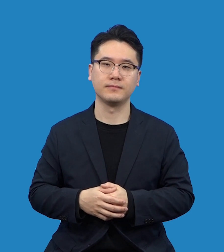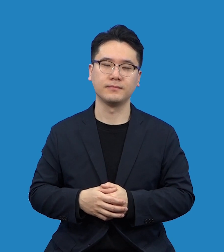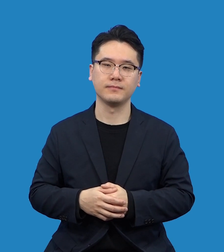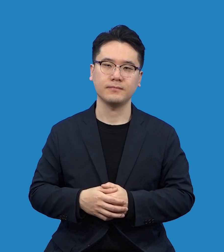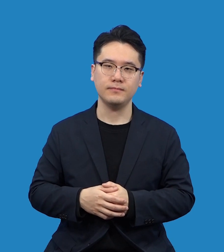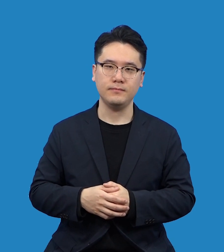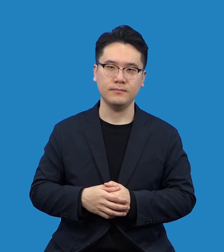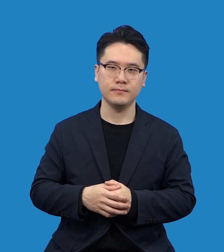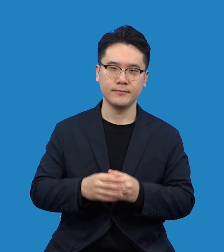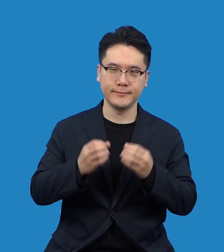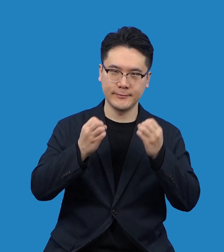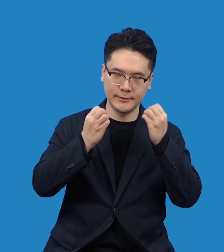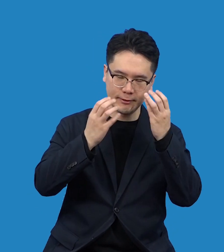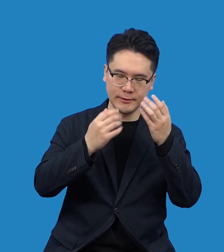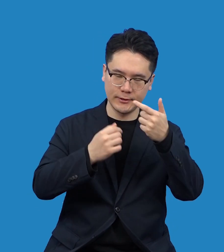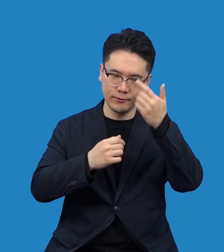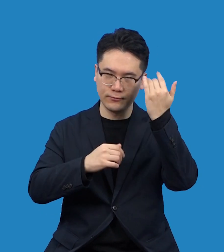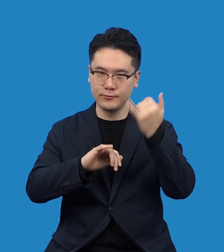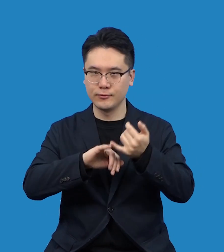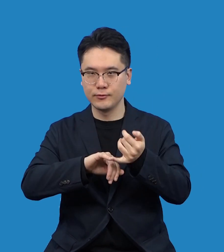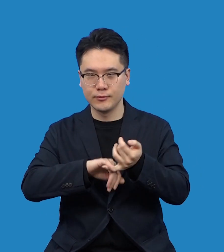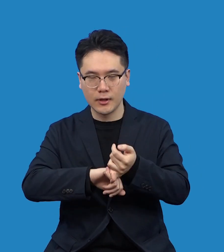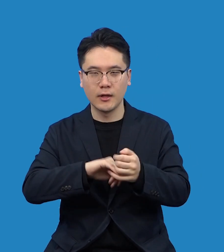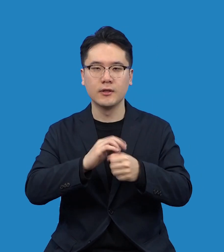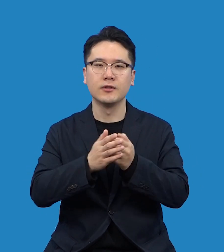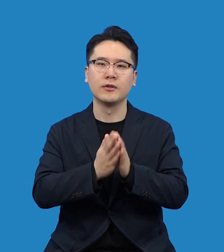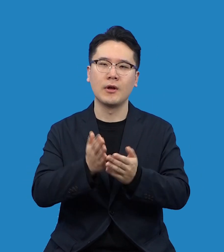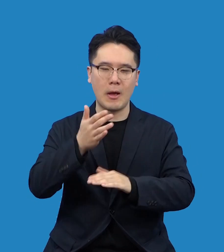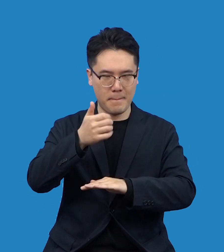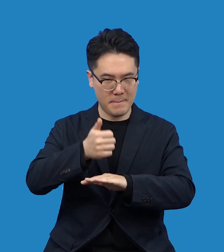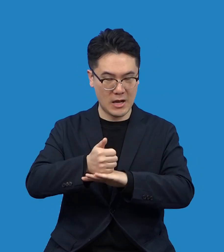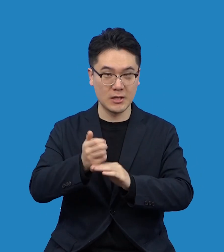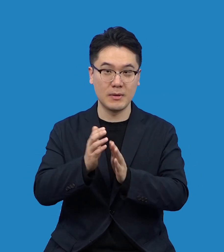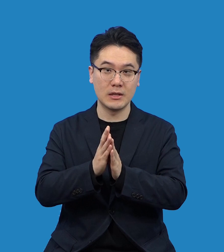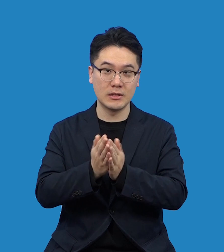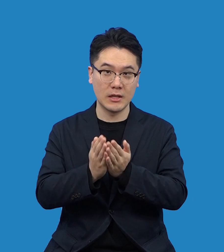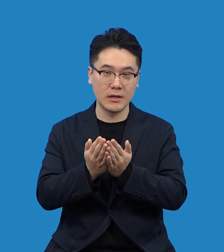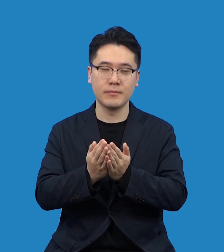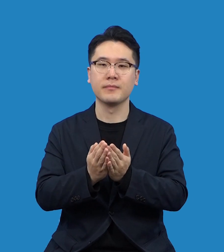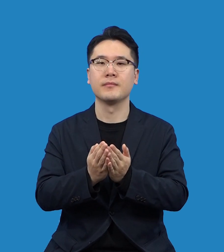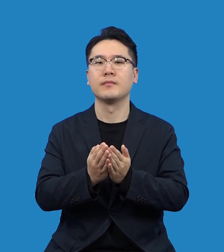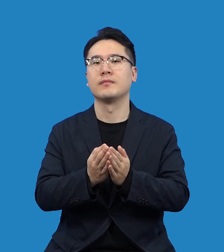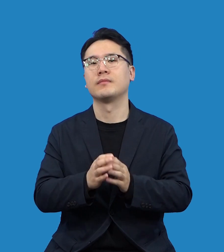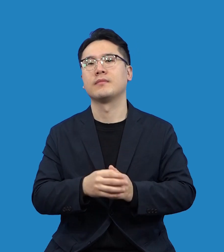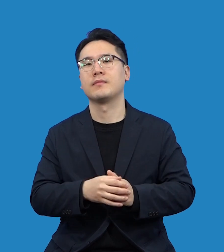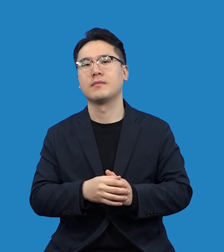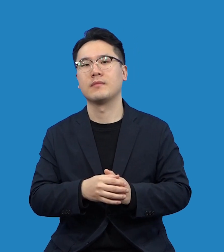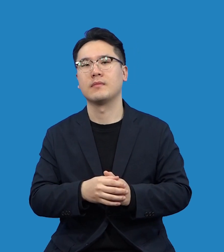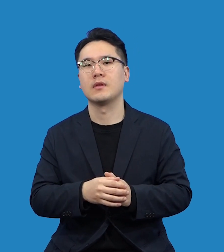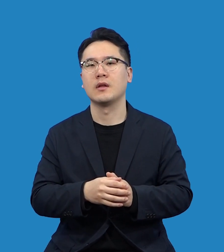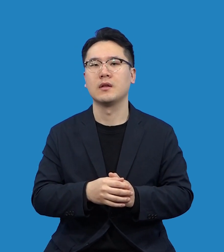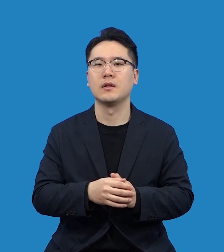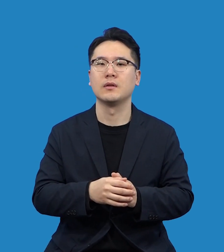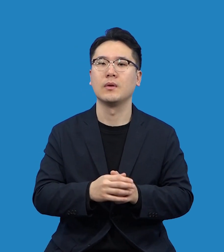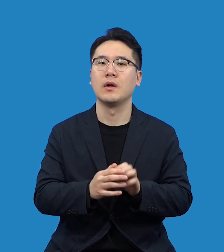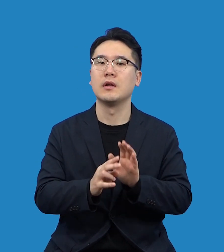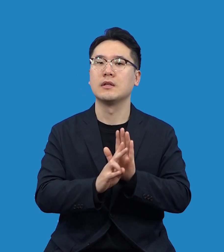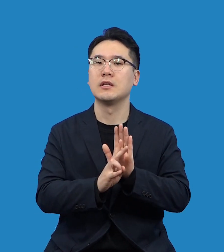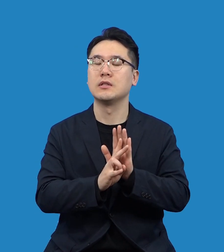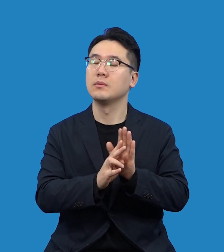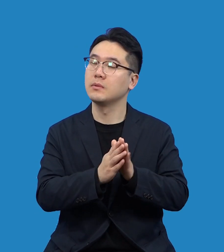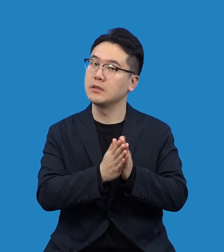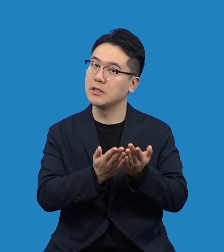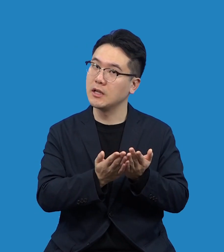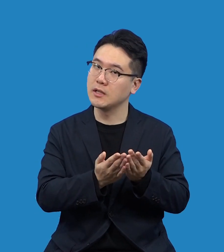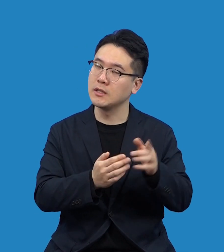신구약 성경의 맨 마지막 책인 요한계시록 21장 1절에서 마지막 그 새하늘과